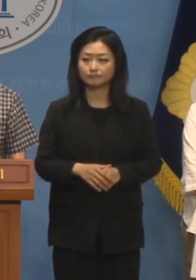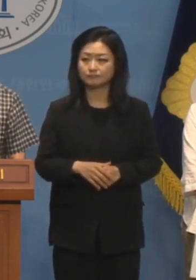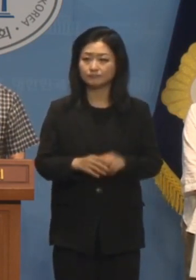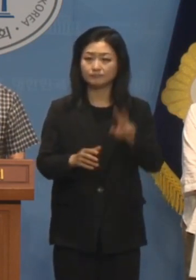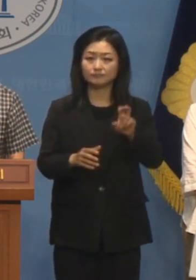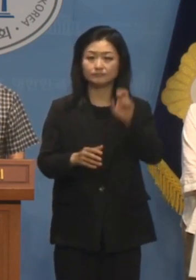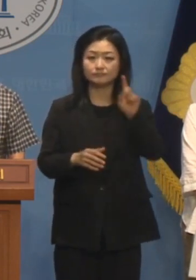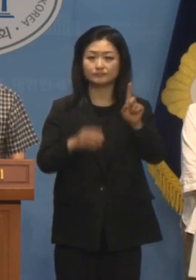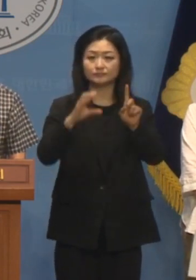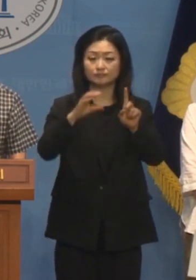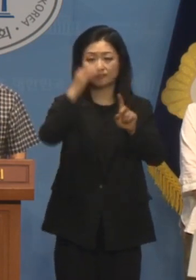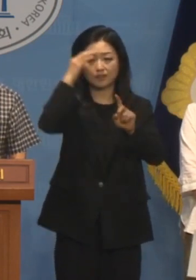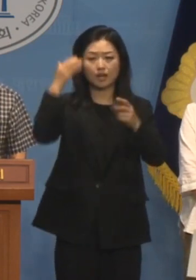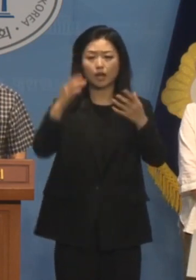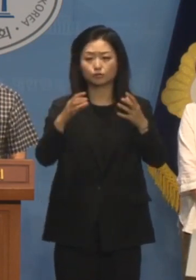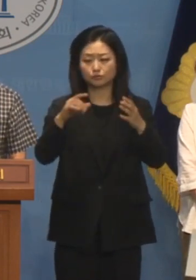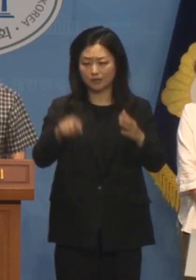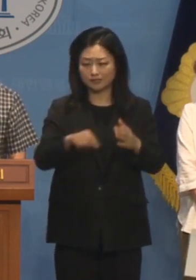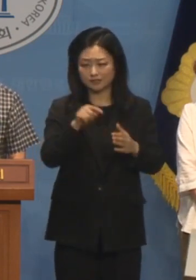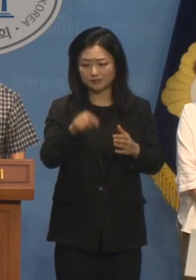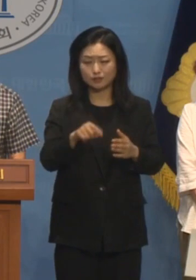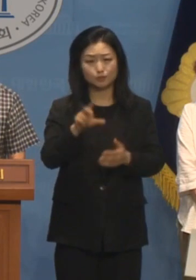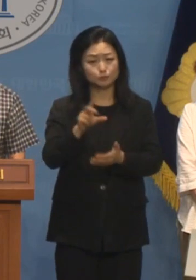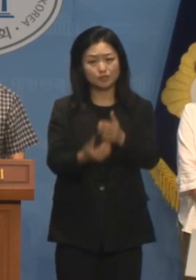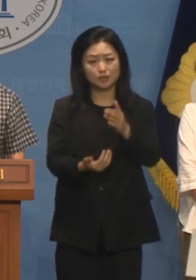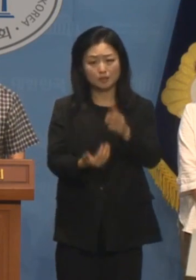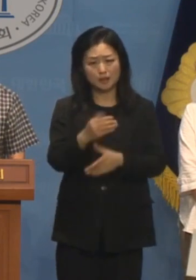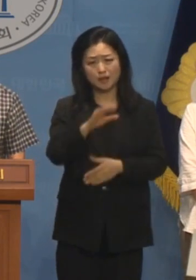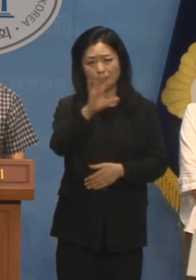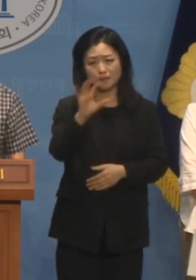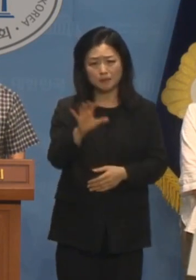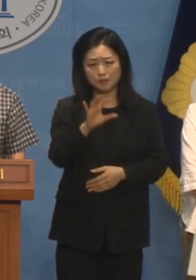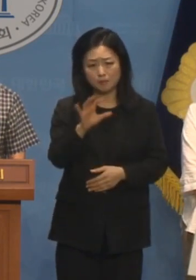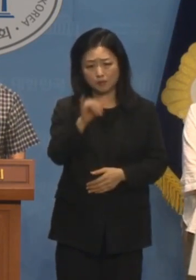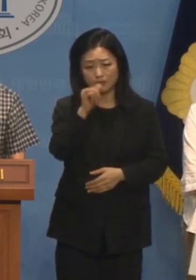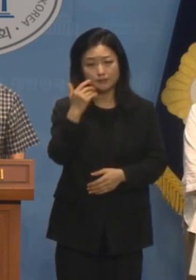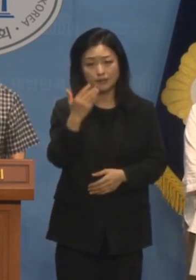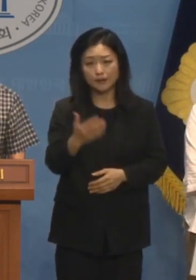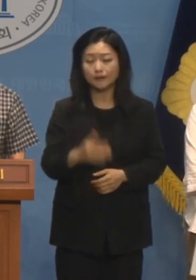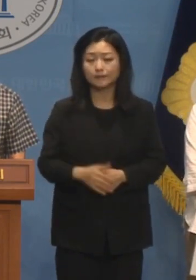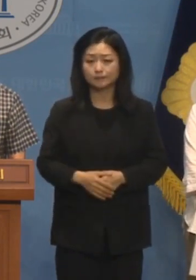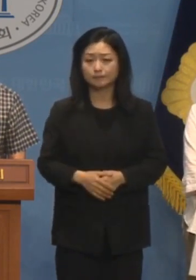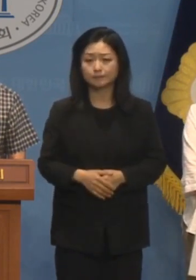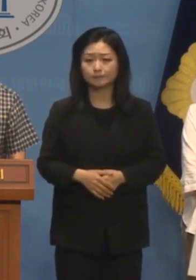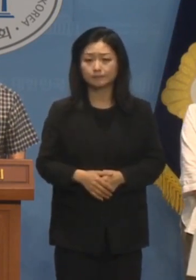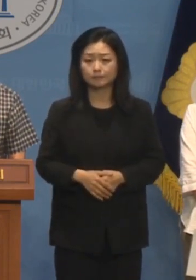21세기 대한민국에서 이러한 일이 자행되고 있는가?